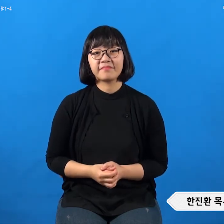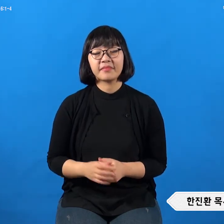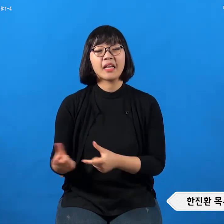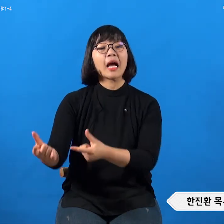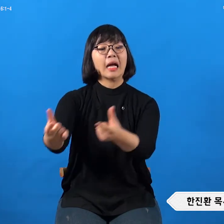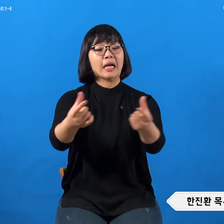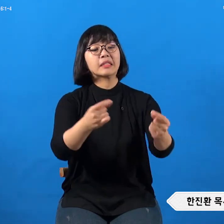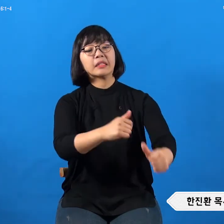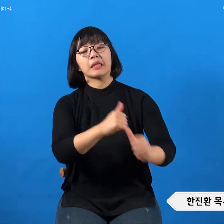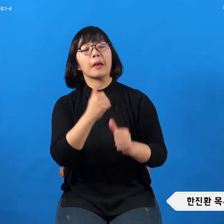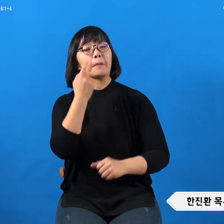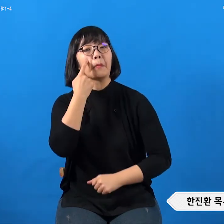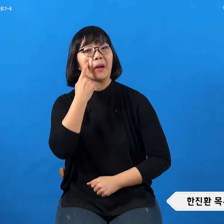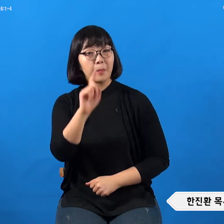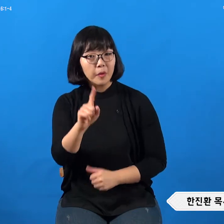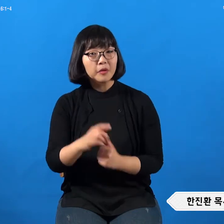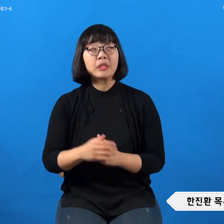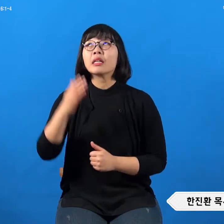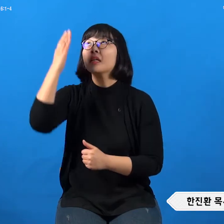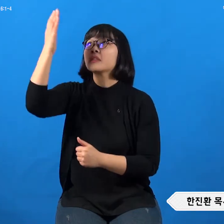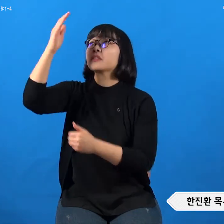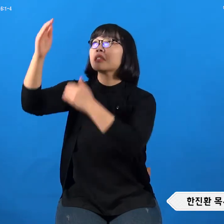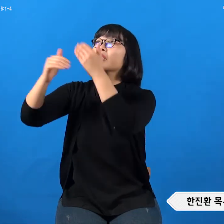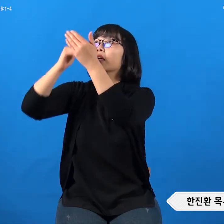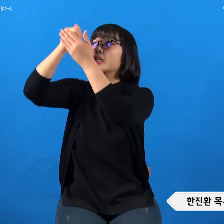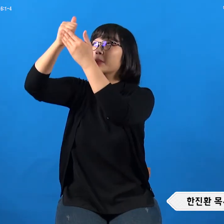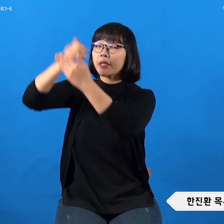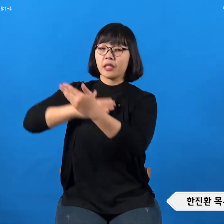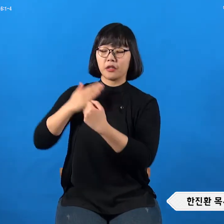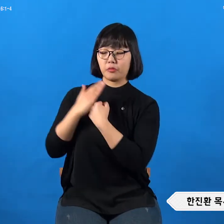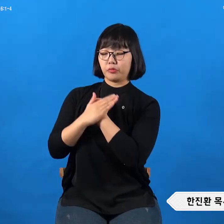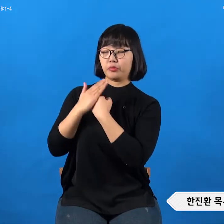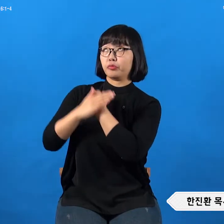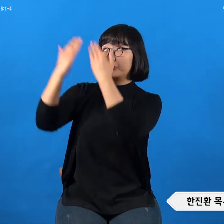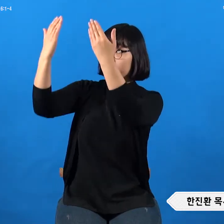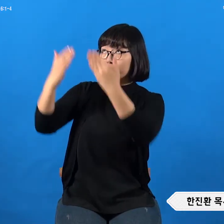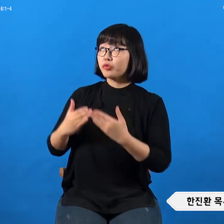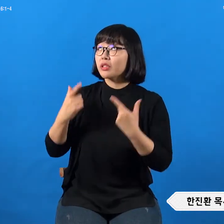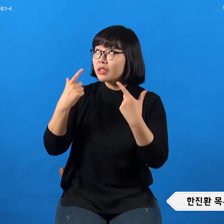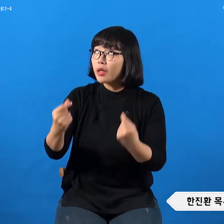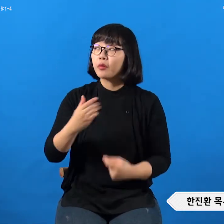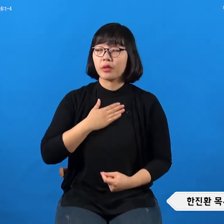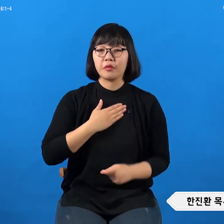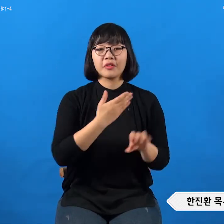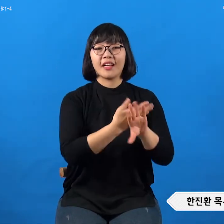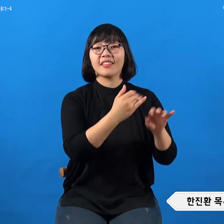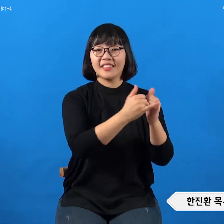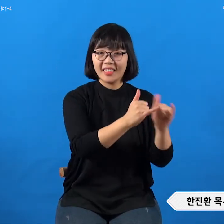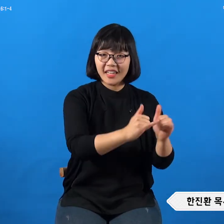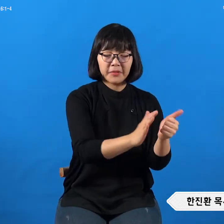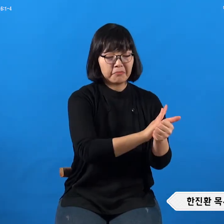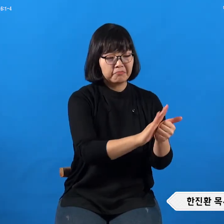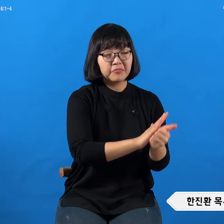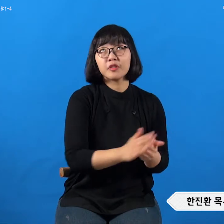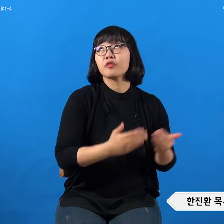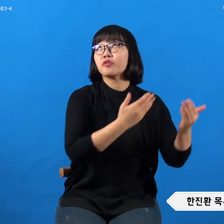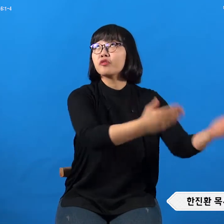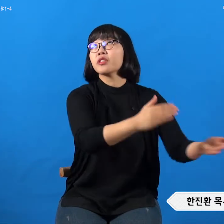한번 따라해 보겠습니다. 당신이 제게 하신 대로 저도 다른 사람들에게 하겠습니다.